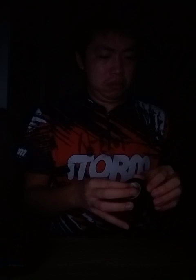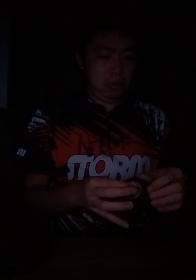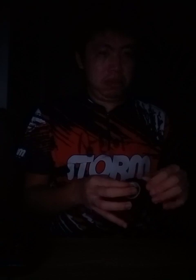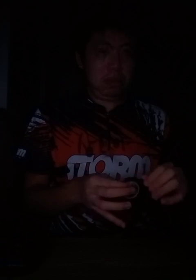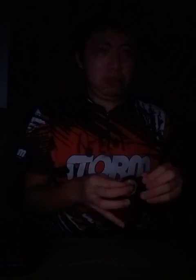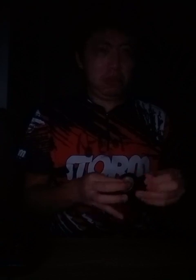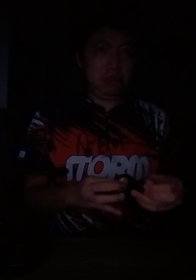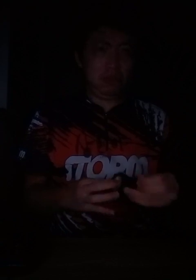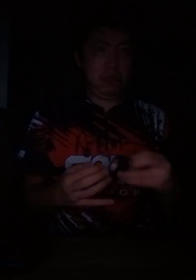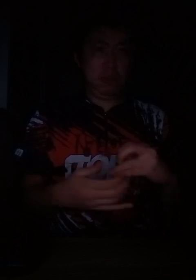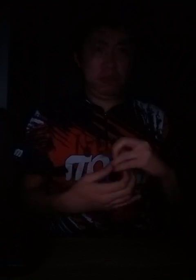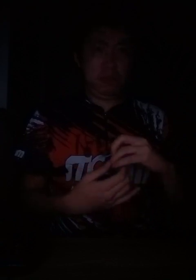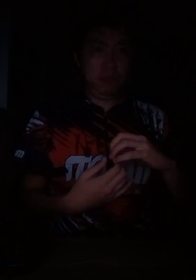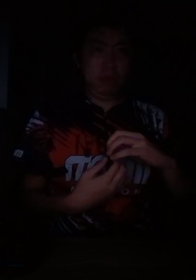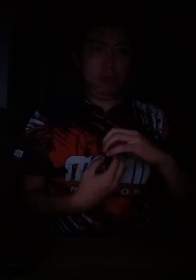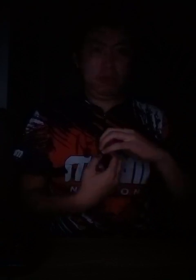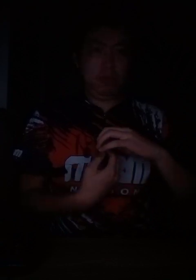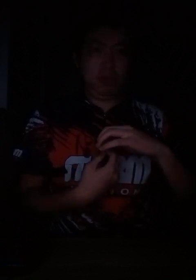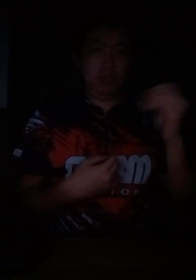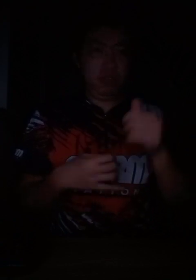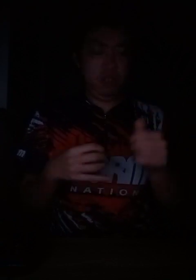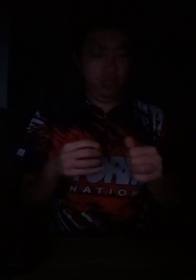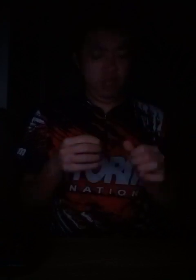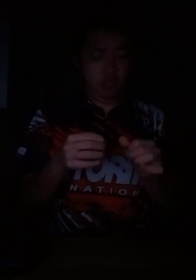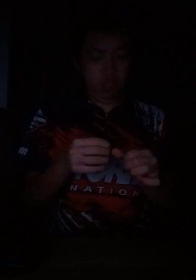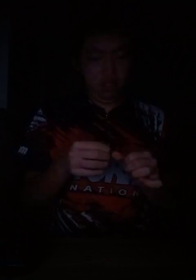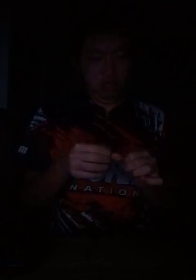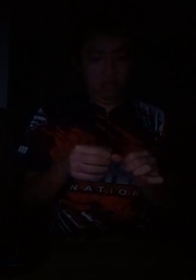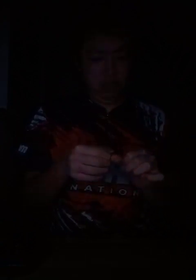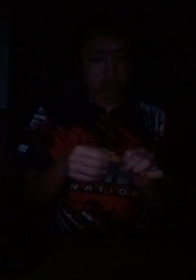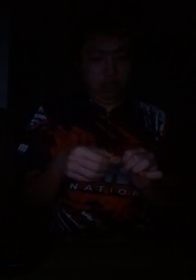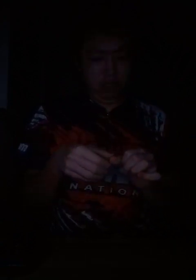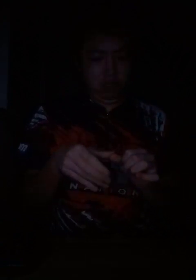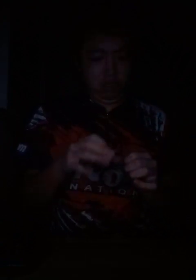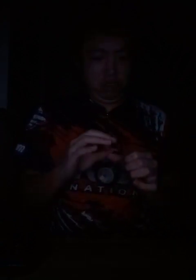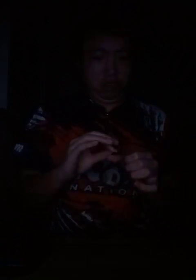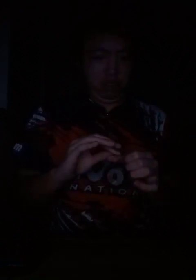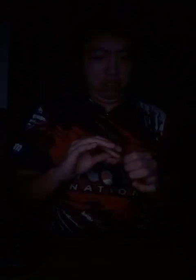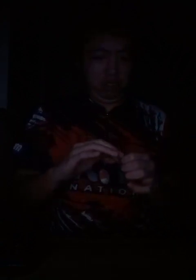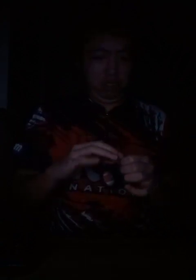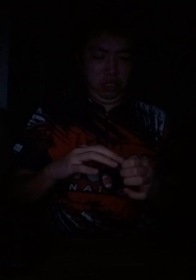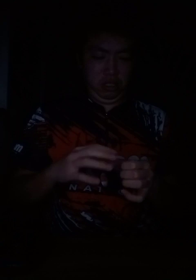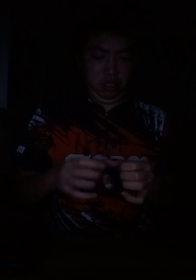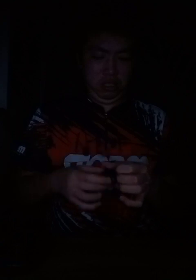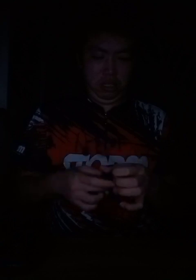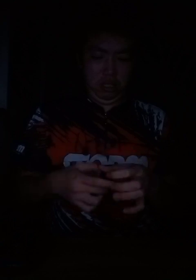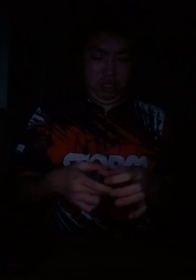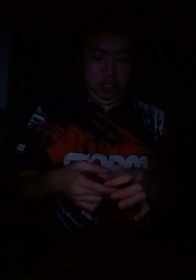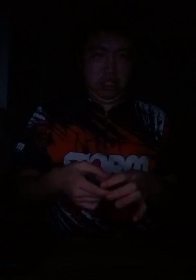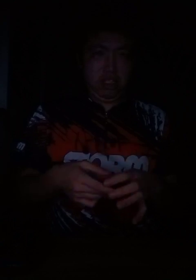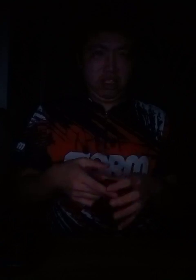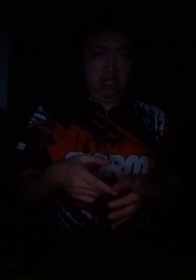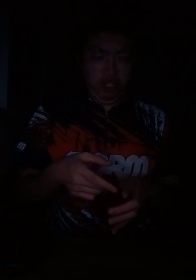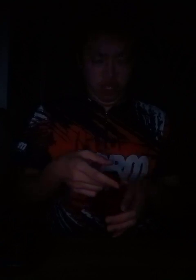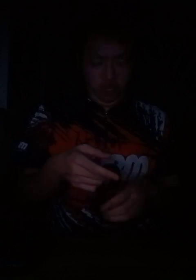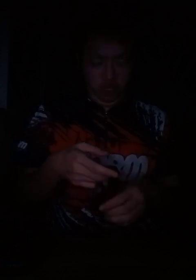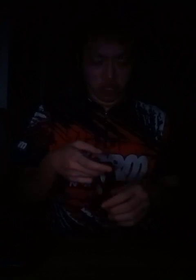시간 동안 일을 하지 못해서 많은 피해가 생겼습니다. 저희가. 충북 청주에서는 영하 10도 안팎의 추위 속에서